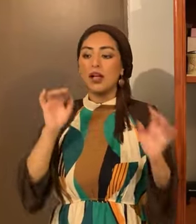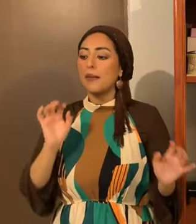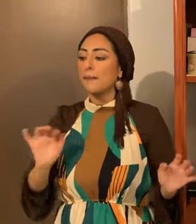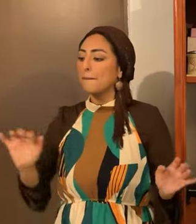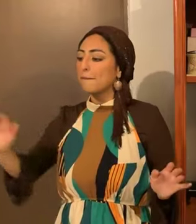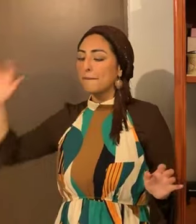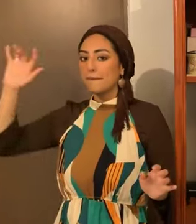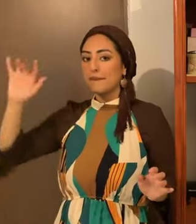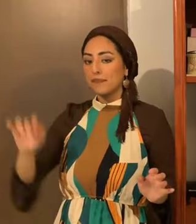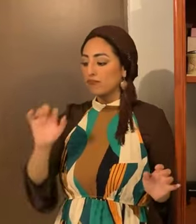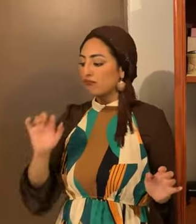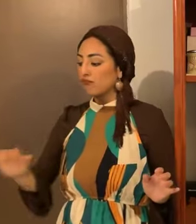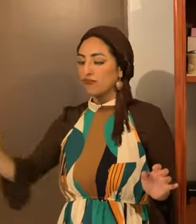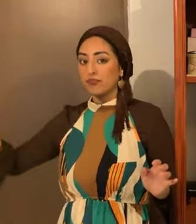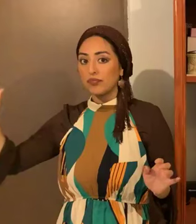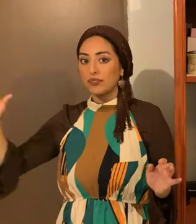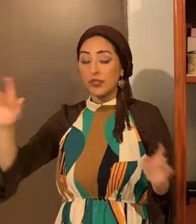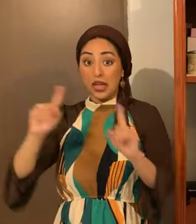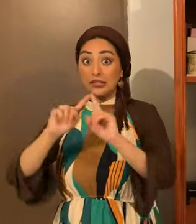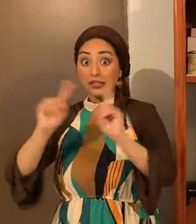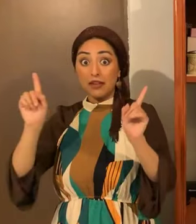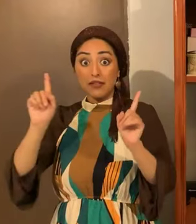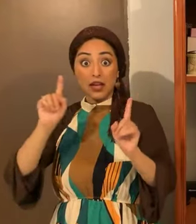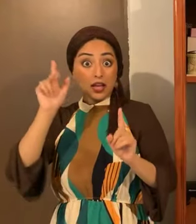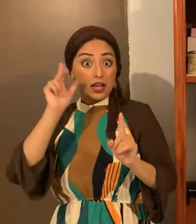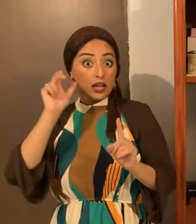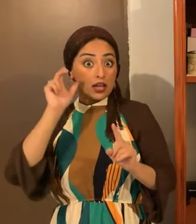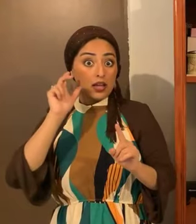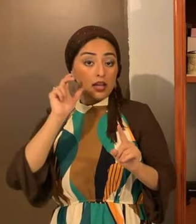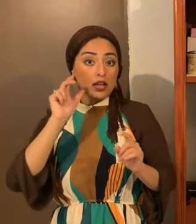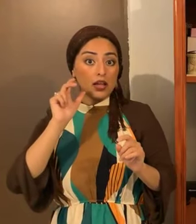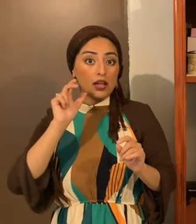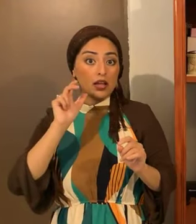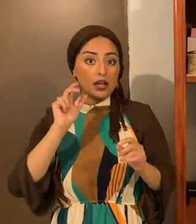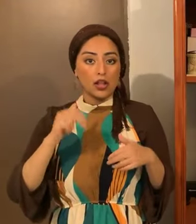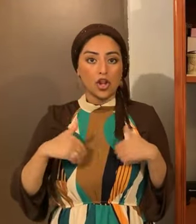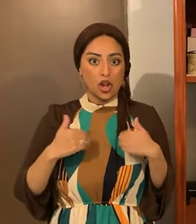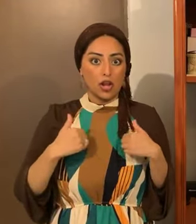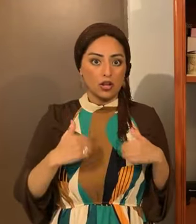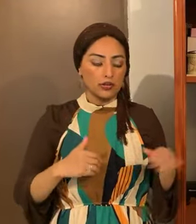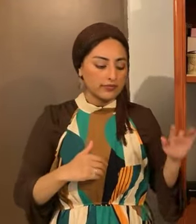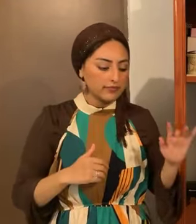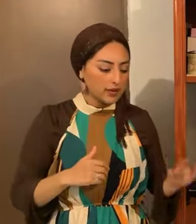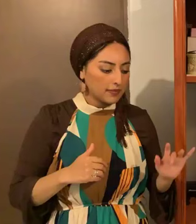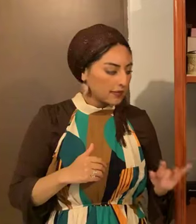¿Sí? Ahora escuchen la escala menor.